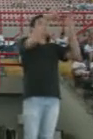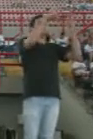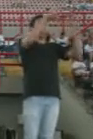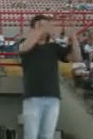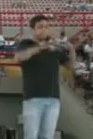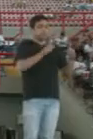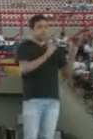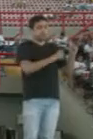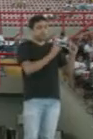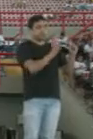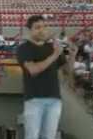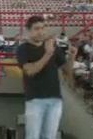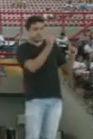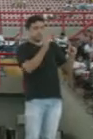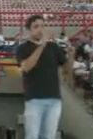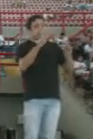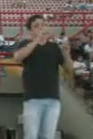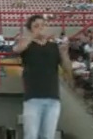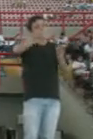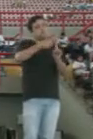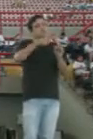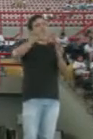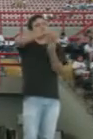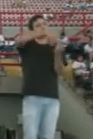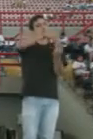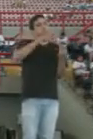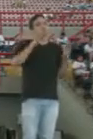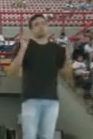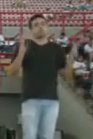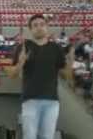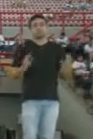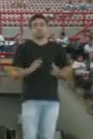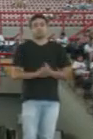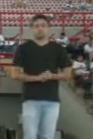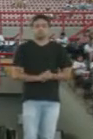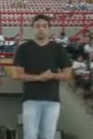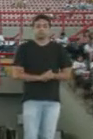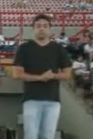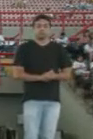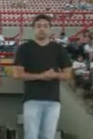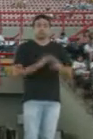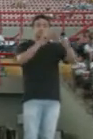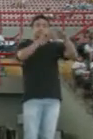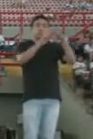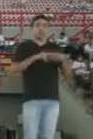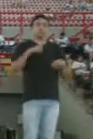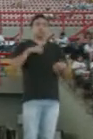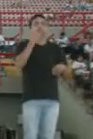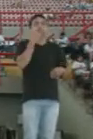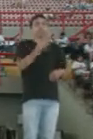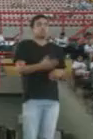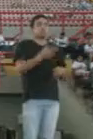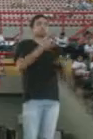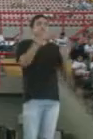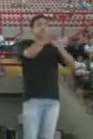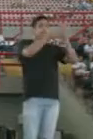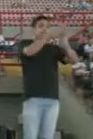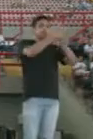e tem a parte que é imagem, que é a parte não verbal. Beleza? Então, categorias de texto: